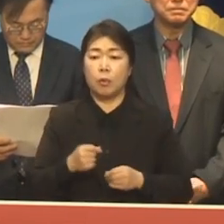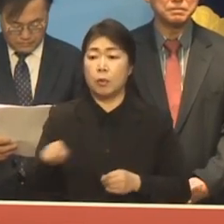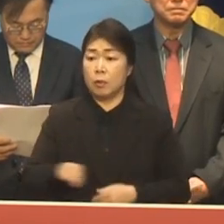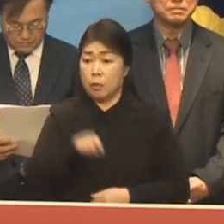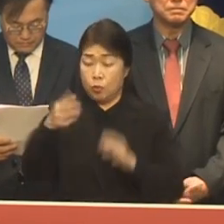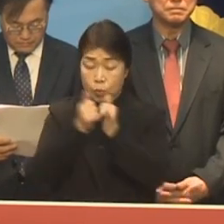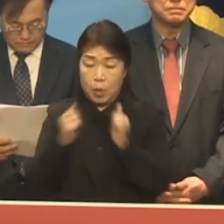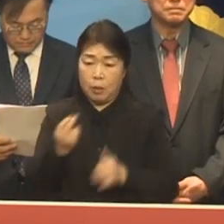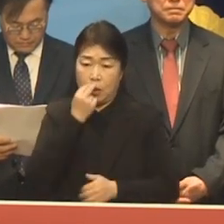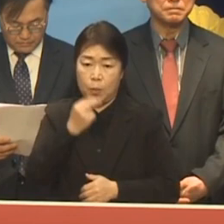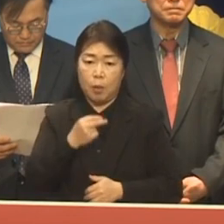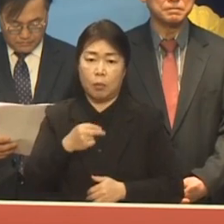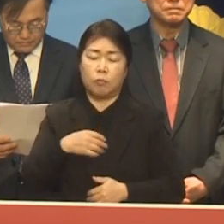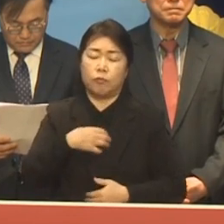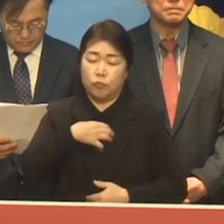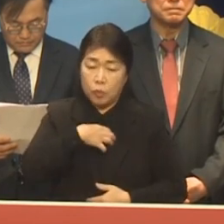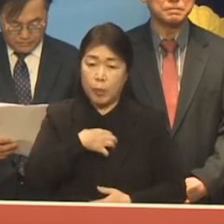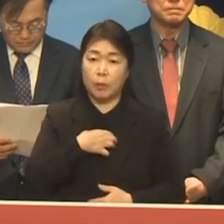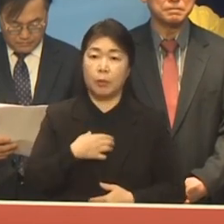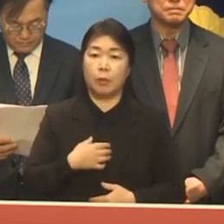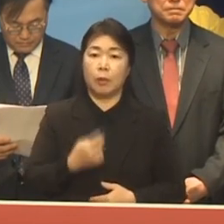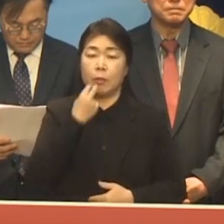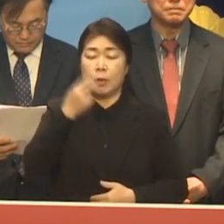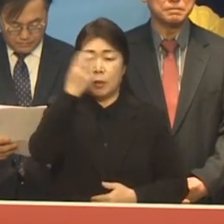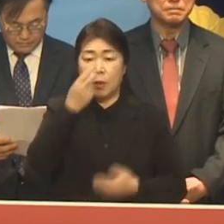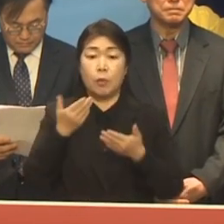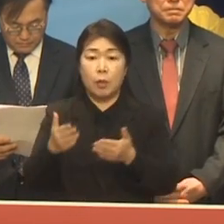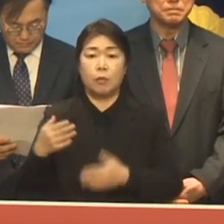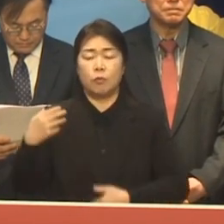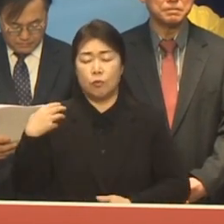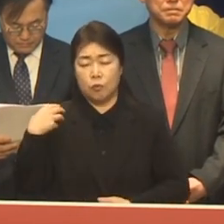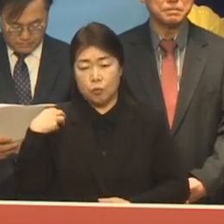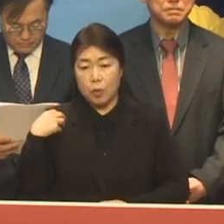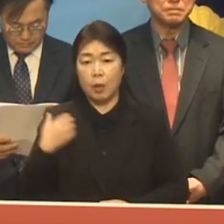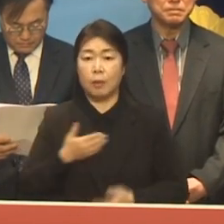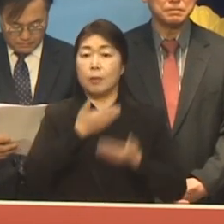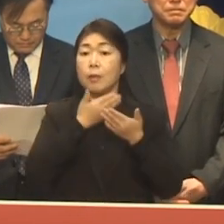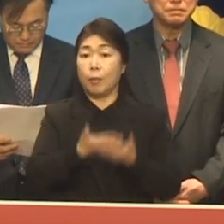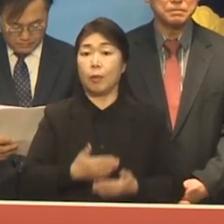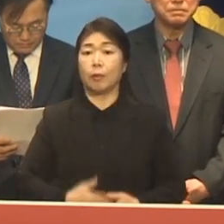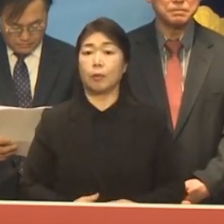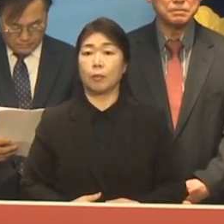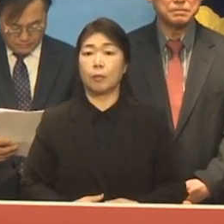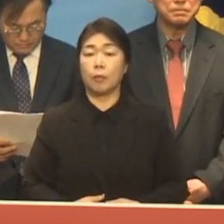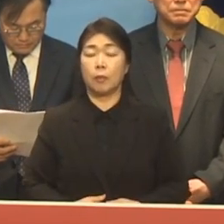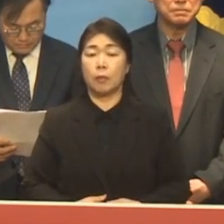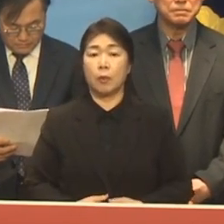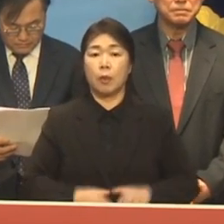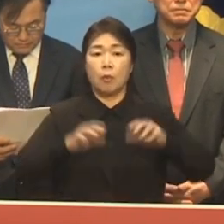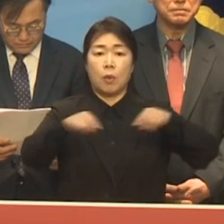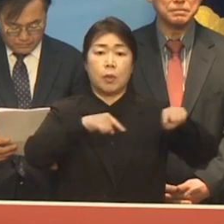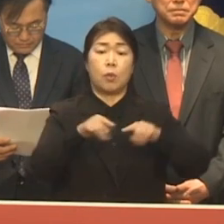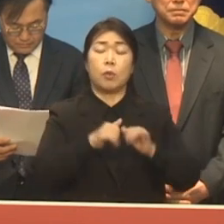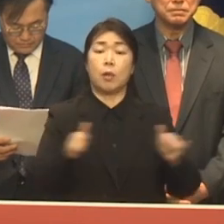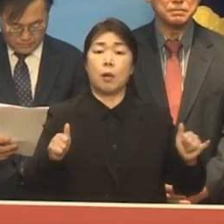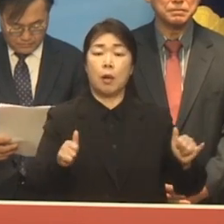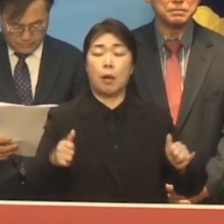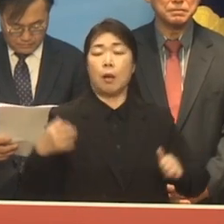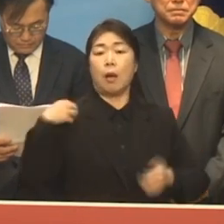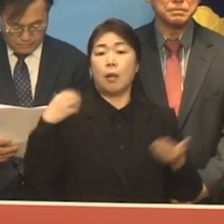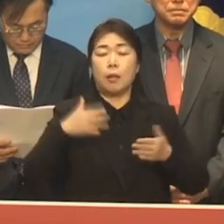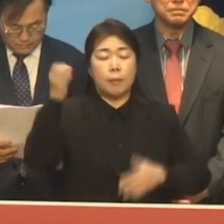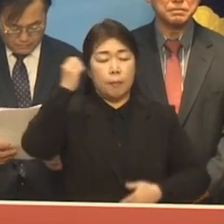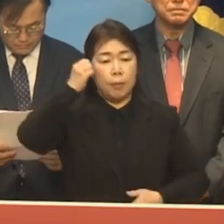좌우하는 중대한 사명임에도 국가 지도자의 본분을 망각한 반국가적